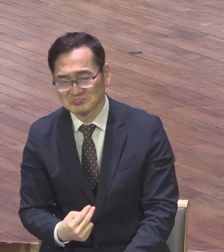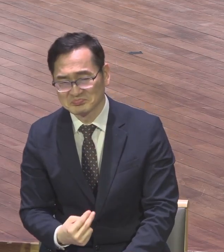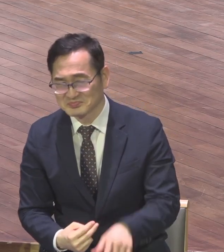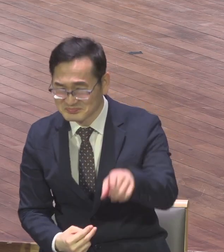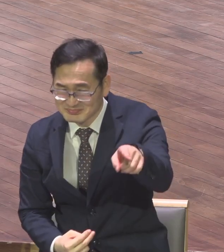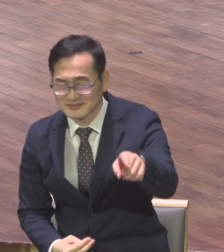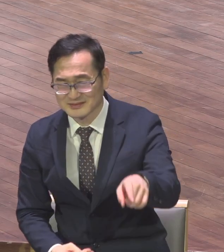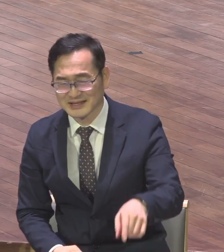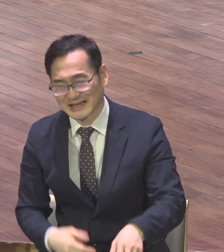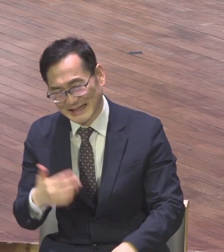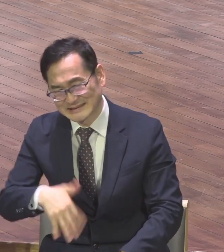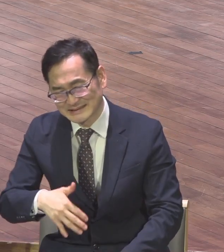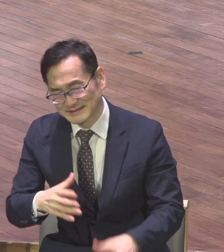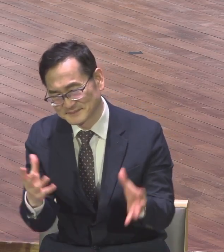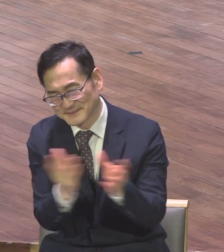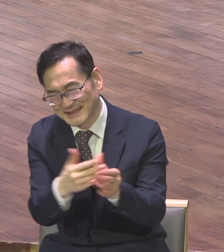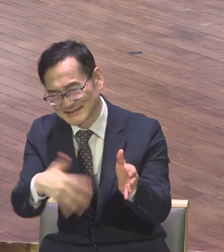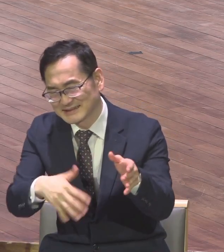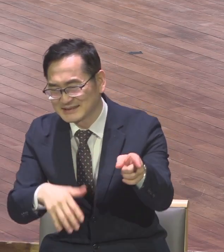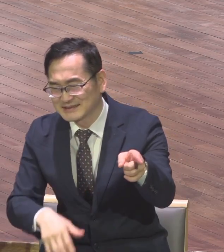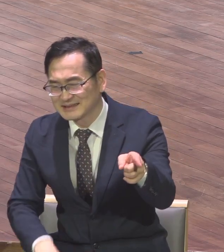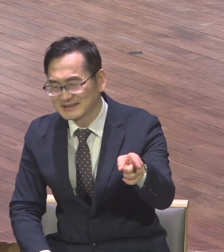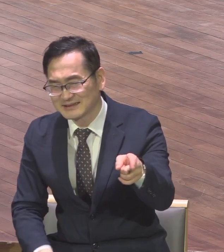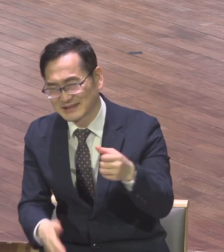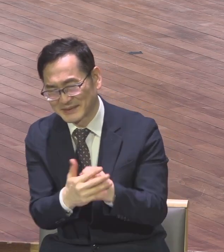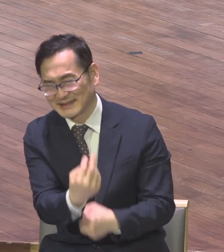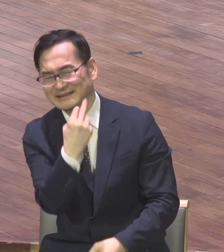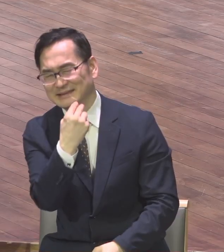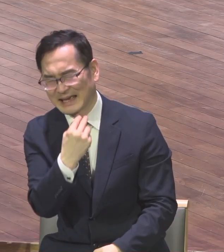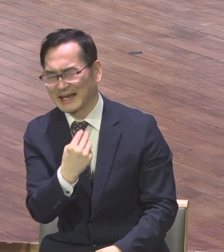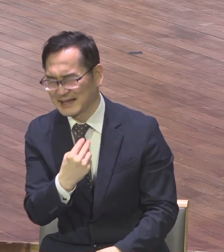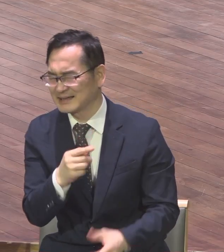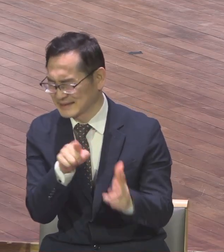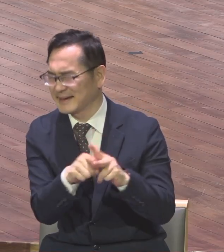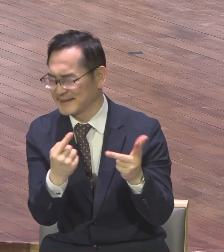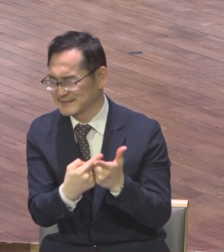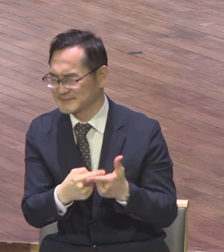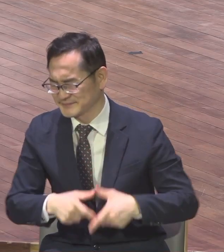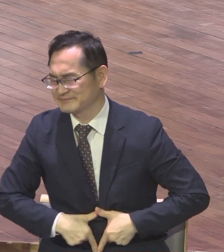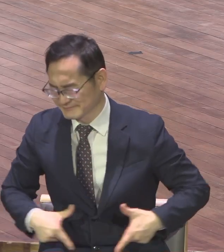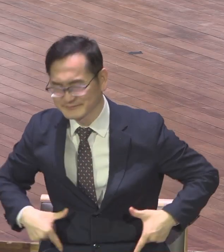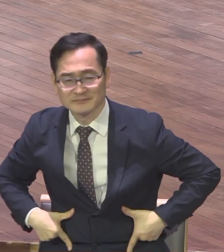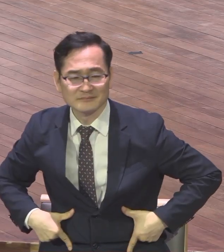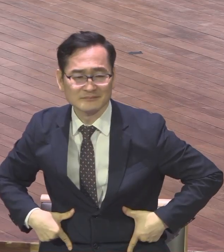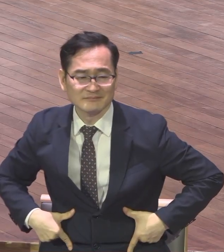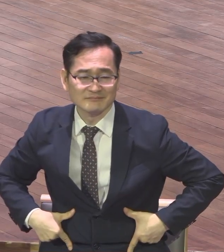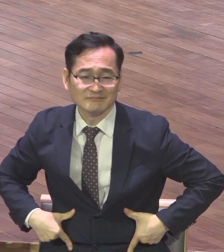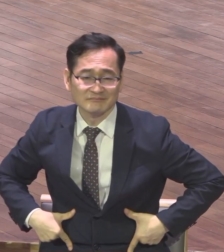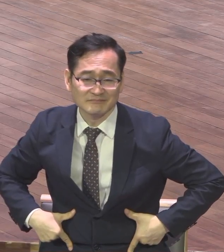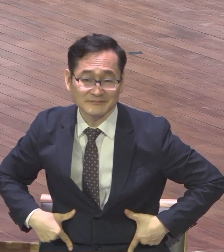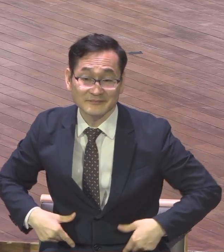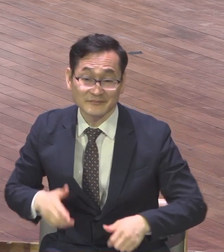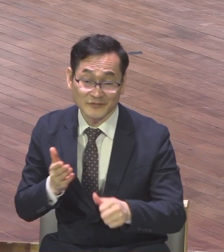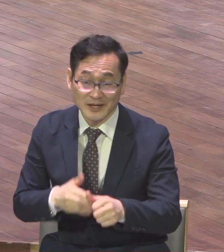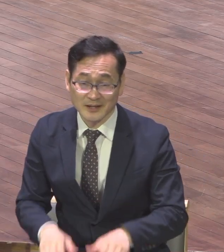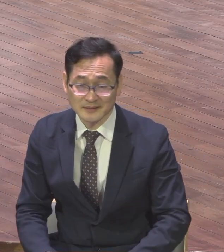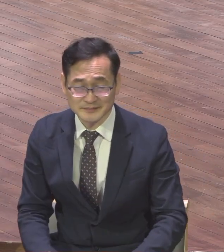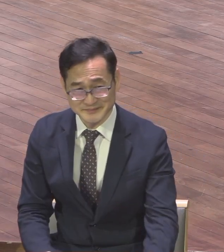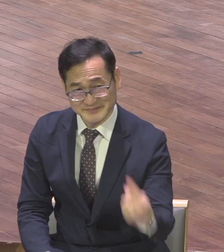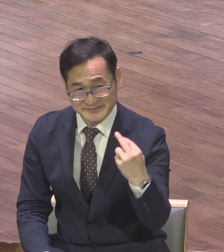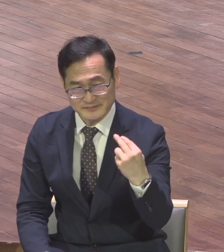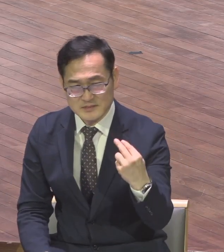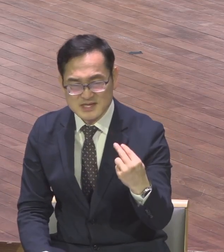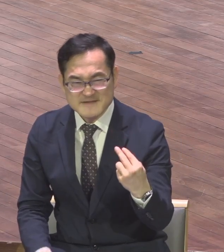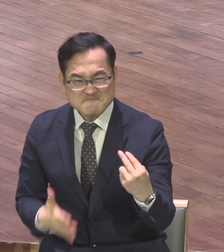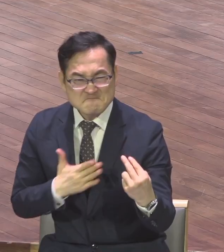못해서 그렇지, 아직 어려서 그렇지, 아직 은혜를 덜 받아서 그렇지, 뭐 이해하고 마는 거지. 그걸 가지고 또 상처를